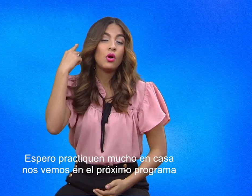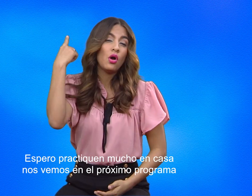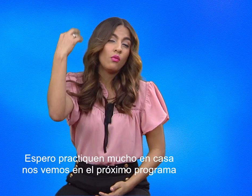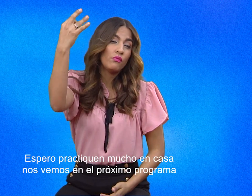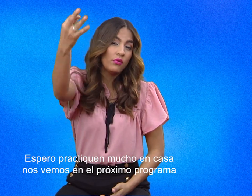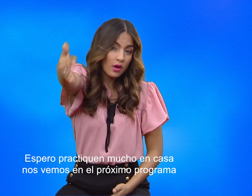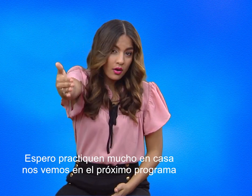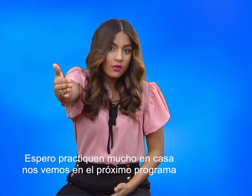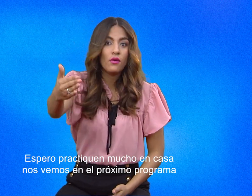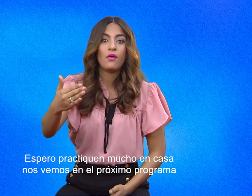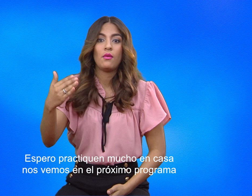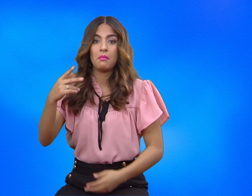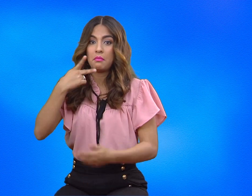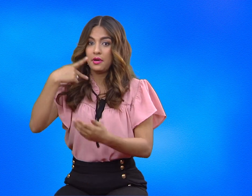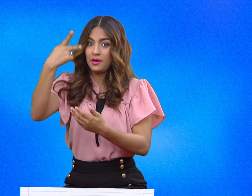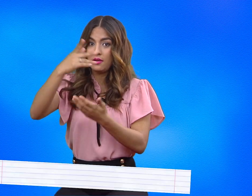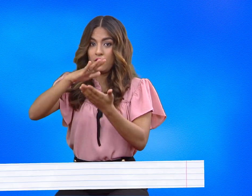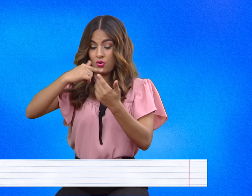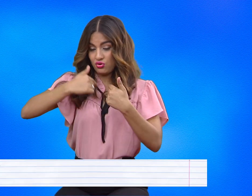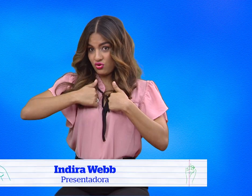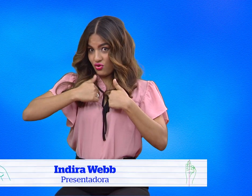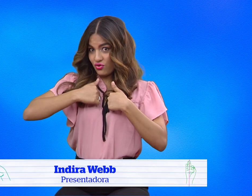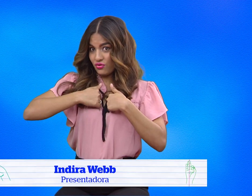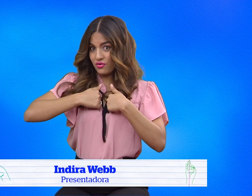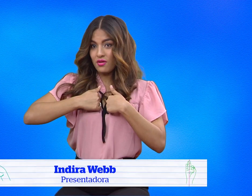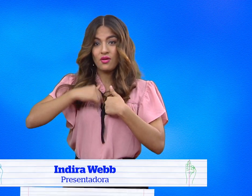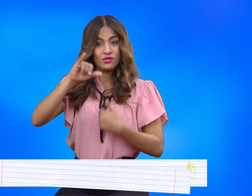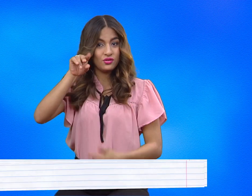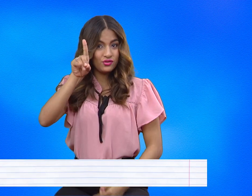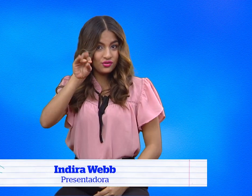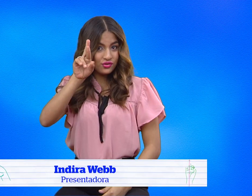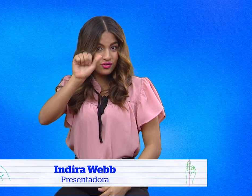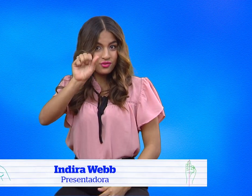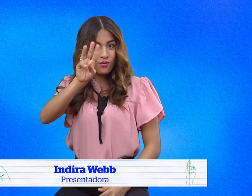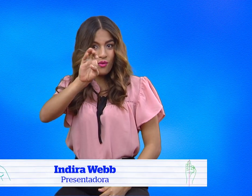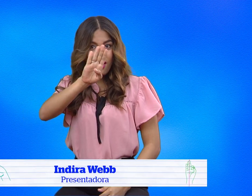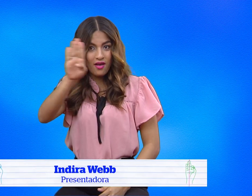vemos en el próximo programa. Yo soy Indira Webb.